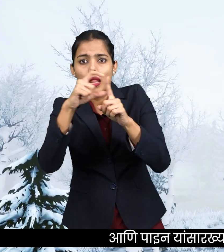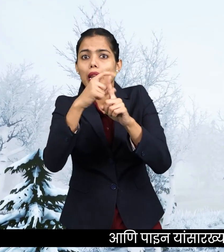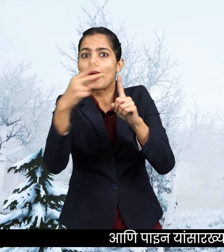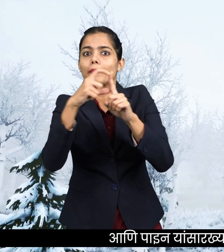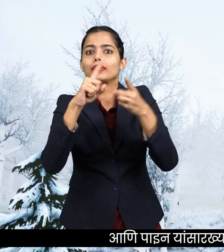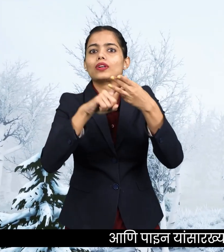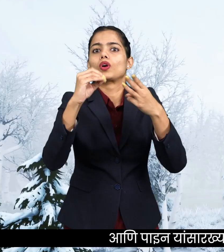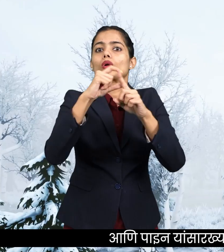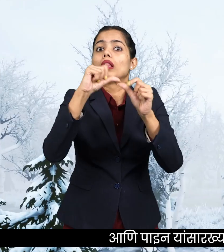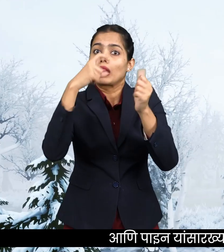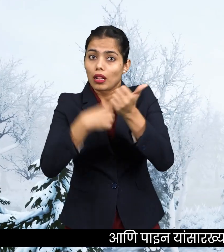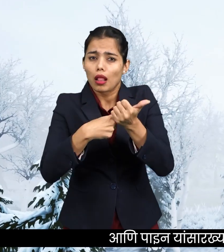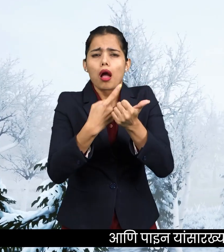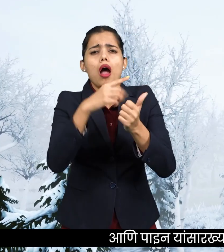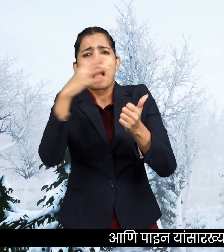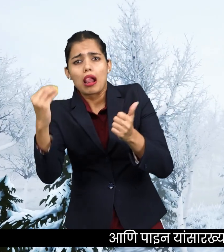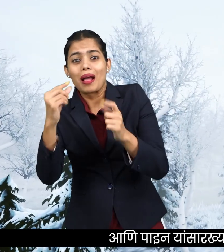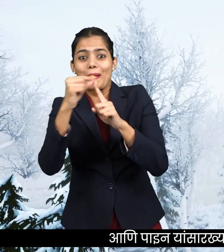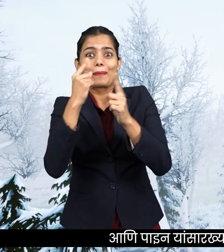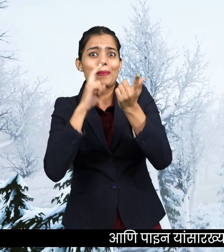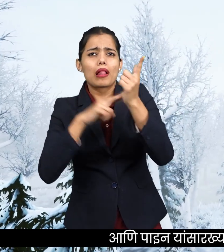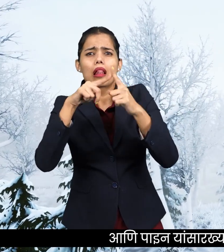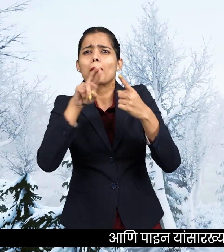कॉनिफरचा समावेश होतो.